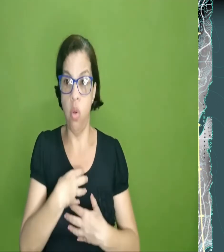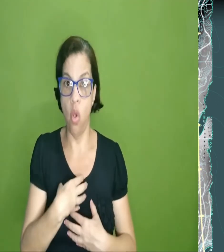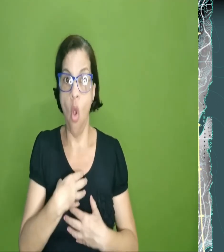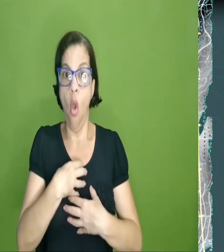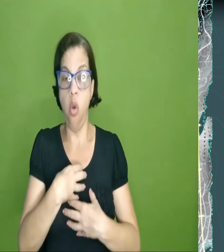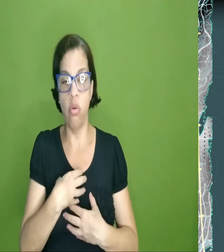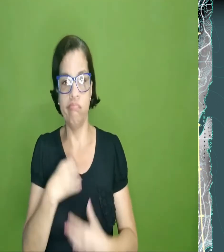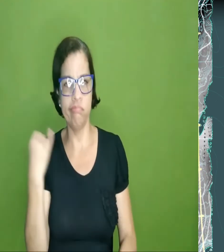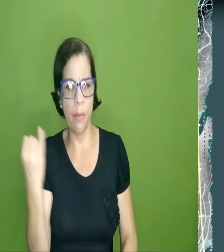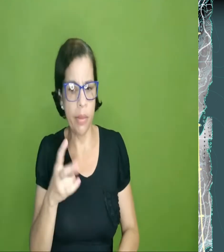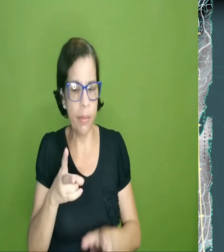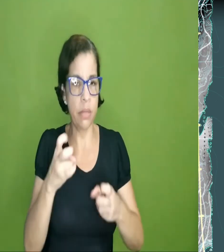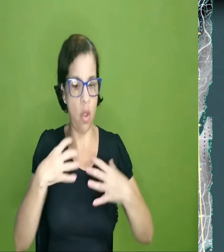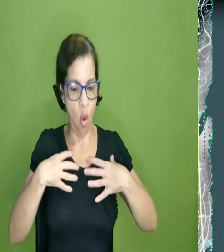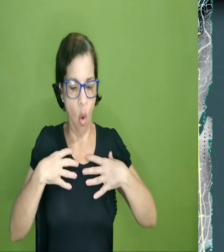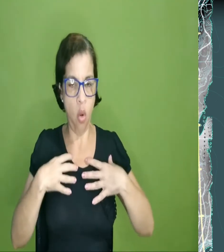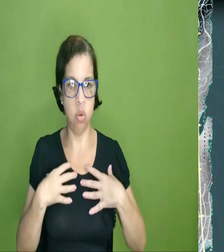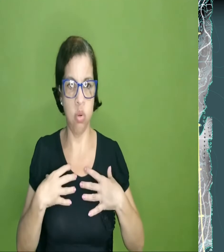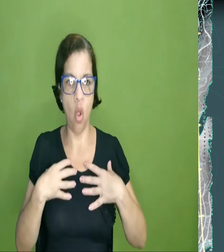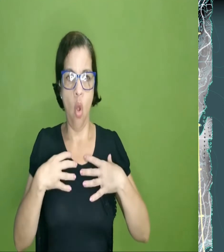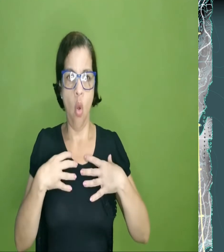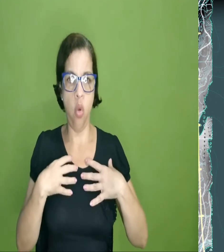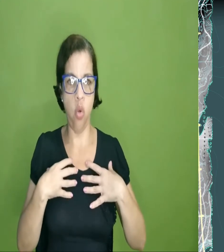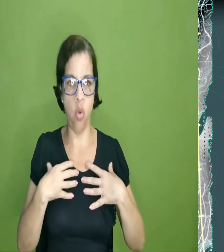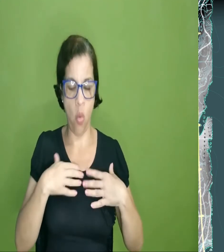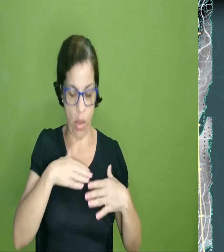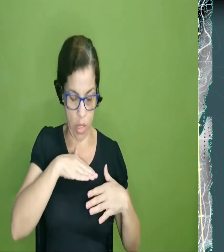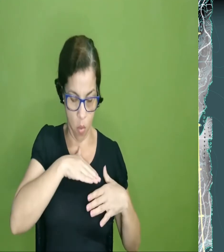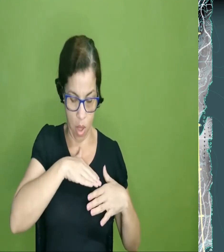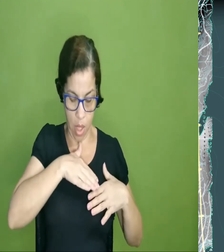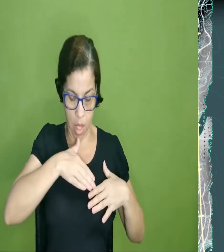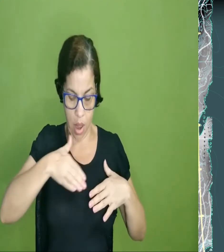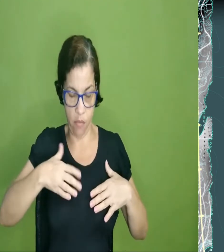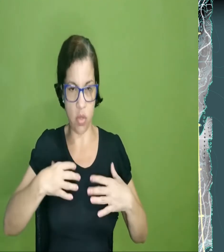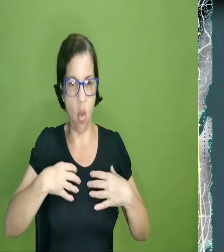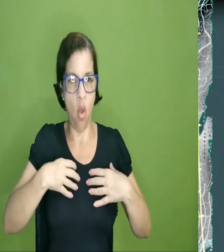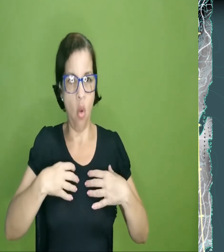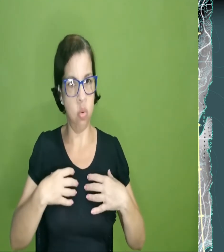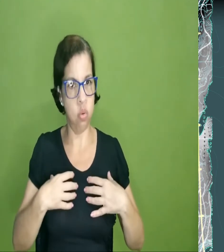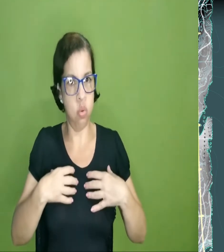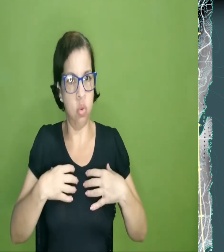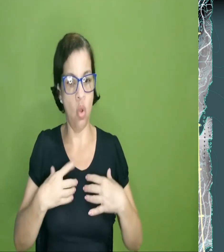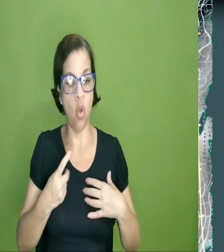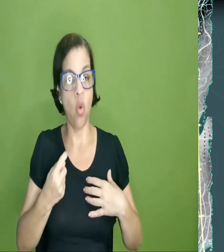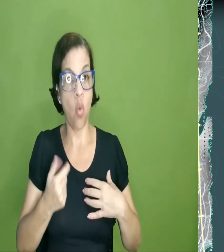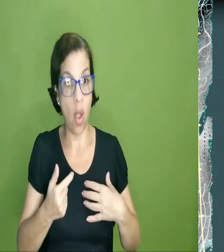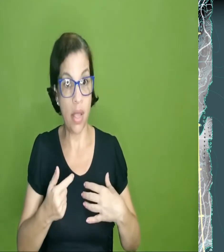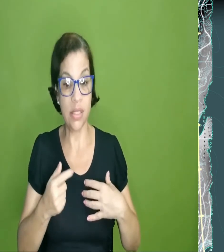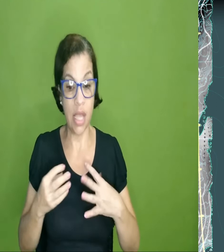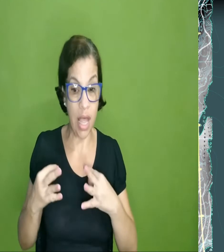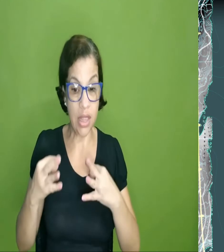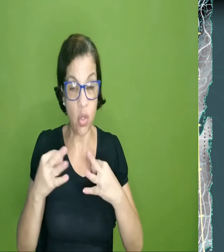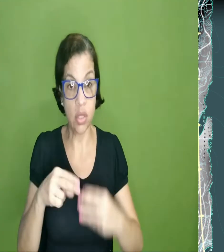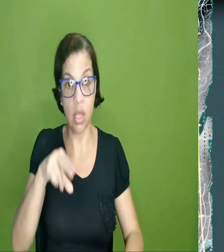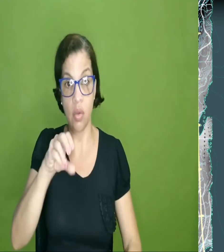importante observar que os pulmões possuem uma pequena inervação simpática. Assim, quase a totalidade da norepinefrina